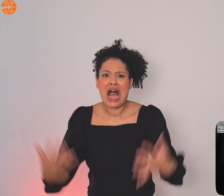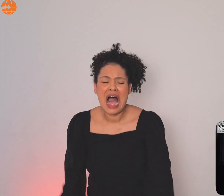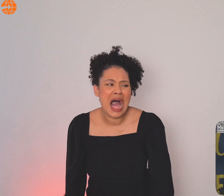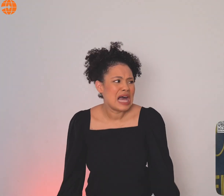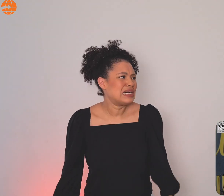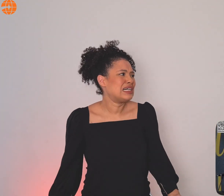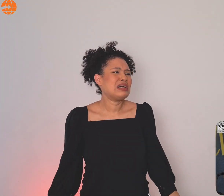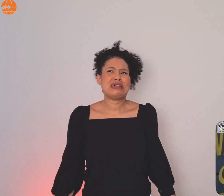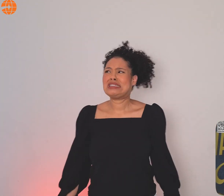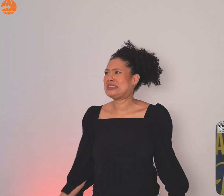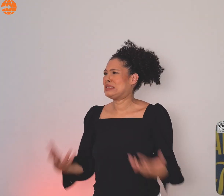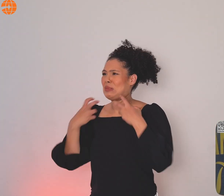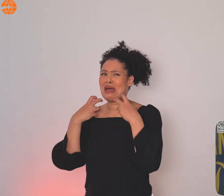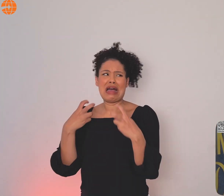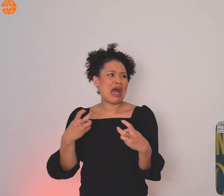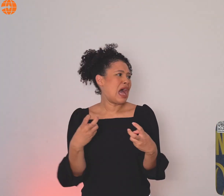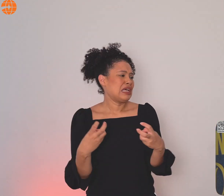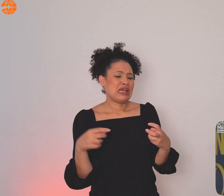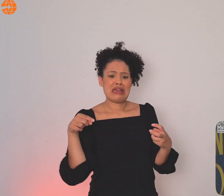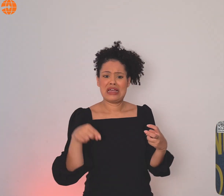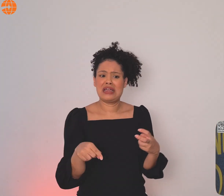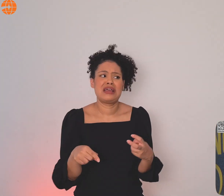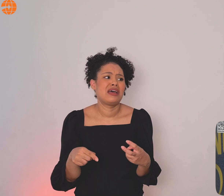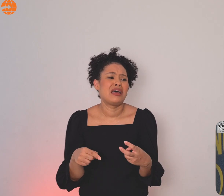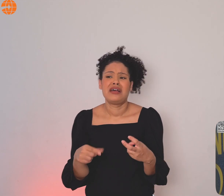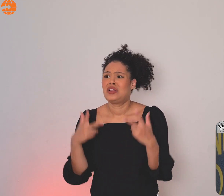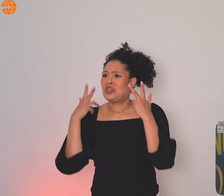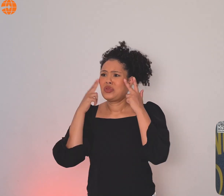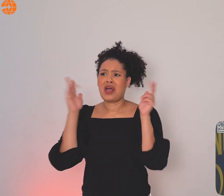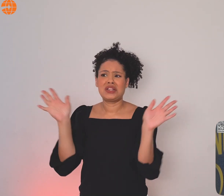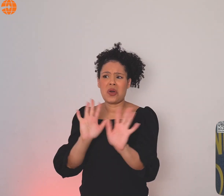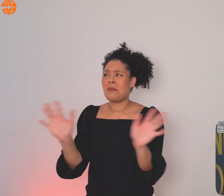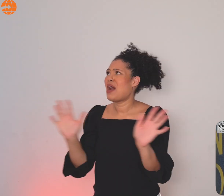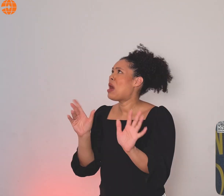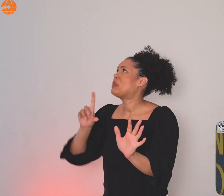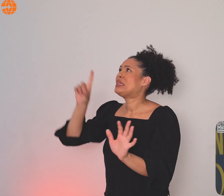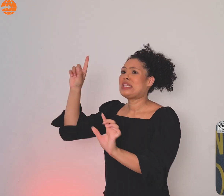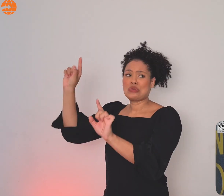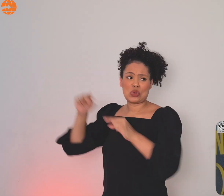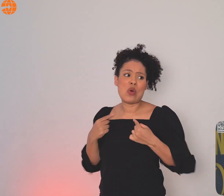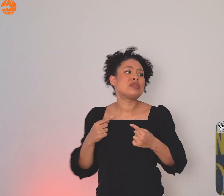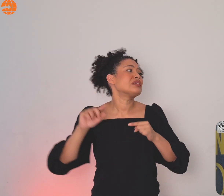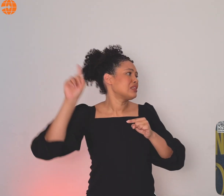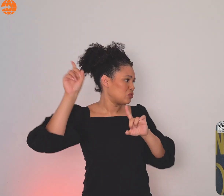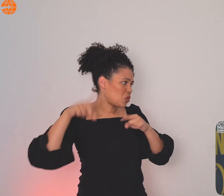olha, nós não estamos numa guerra normal não, o Deus deles está agindo contra nós.